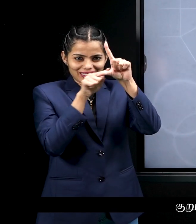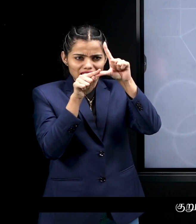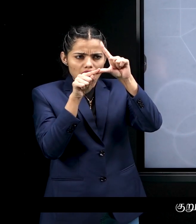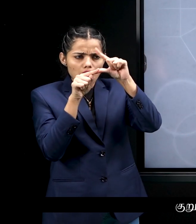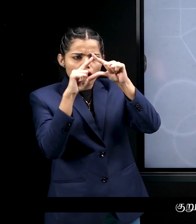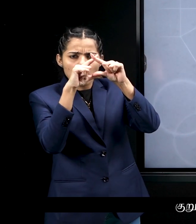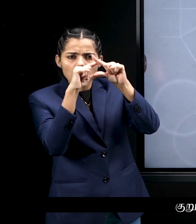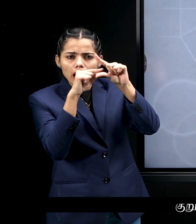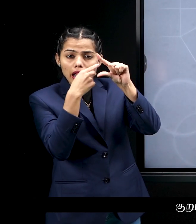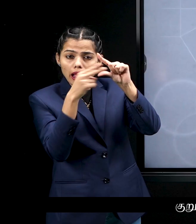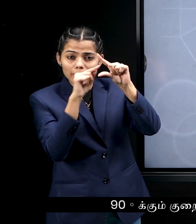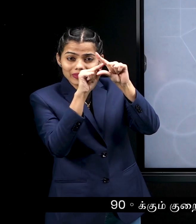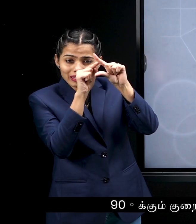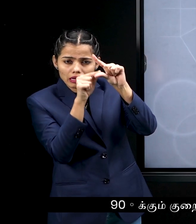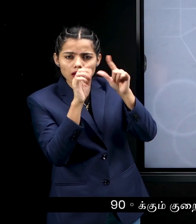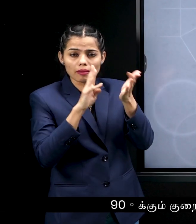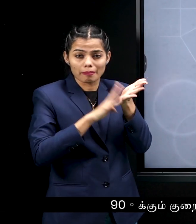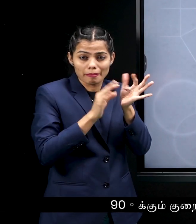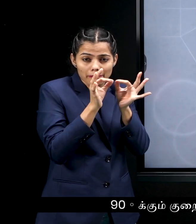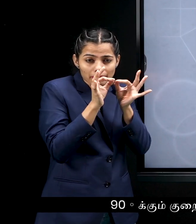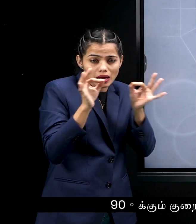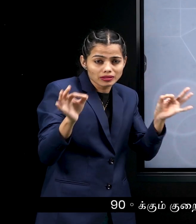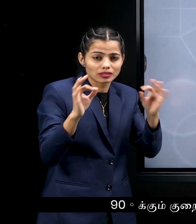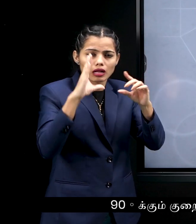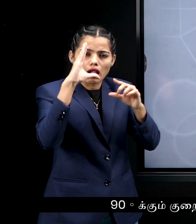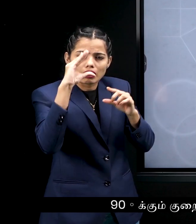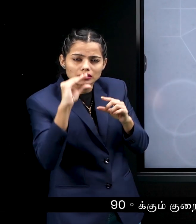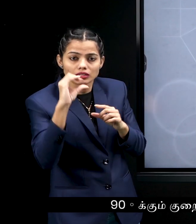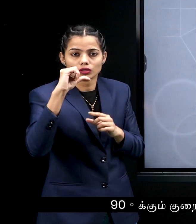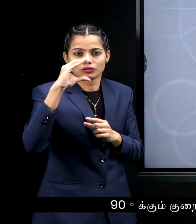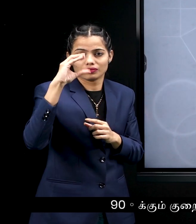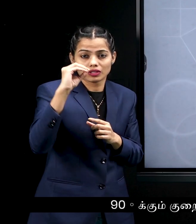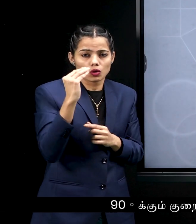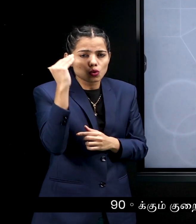குறுங்கோணம். ஒரு கோணத்தின் அளவு 90 பாகைக்கு குறைவாக இருந்தால் அது குறுங்கோணம் எனப்படும்.